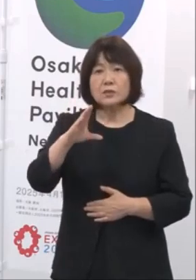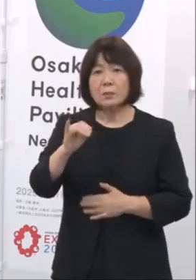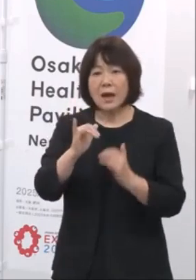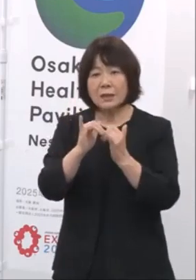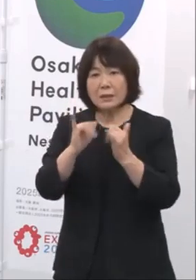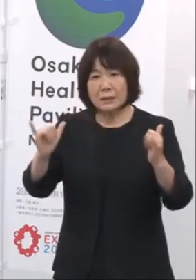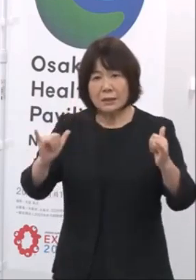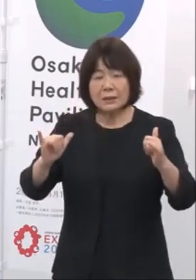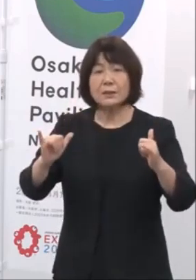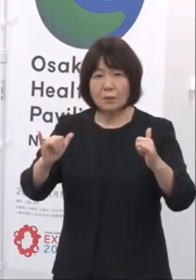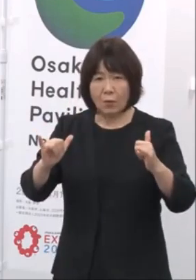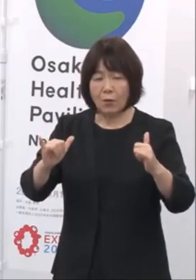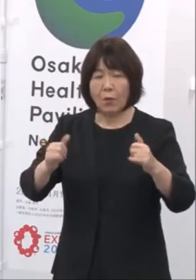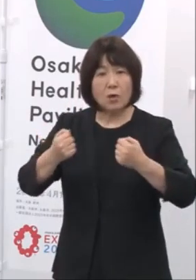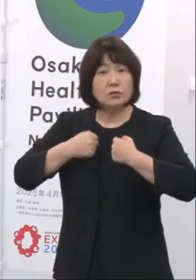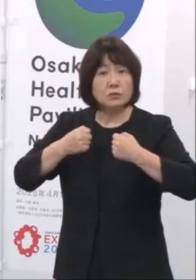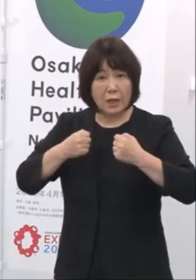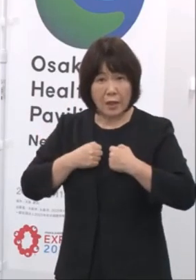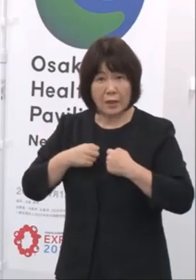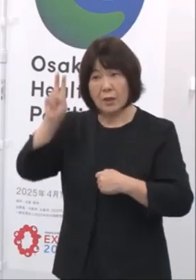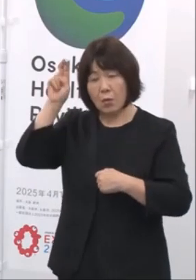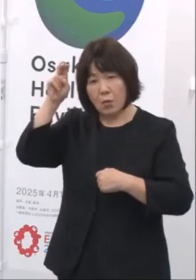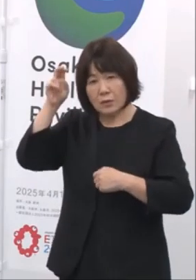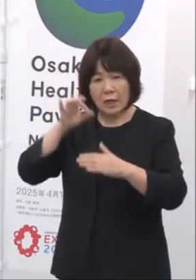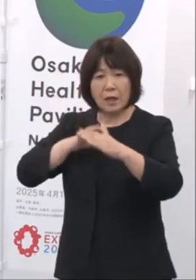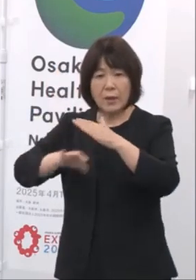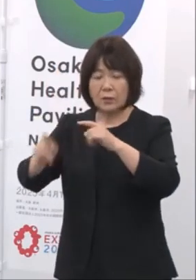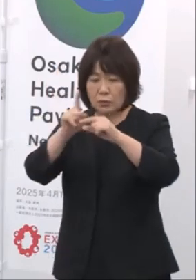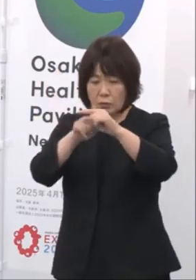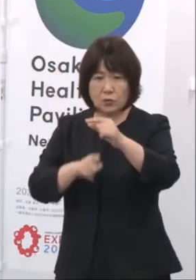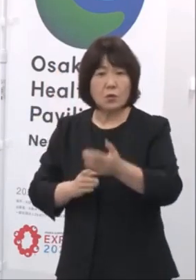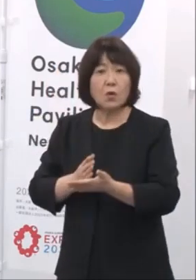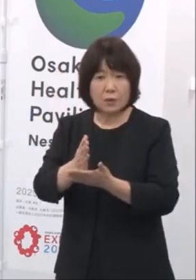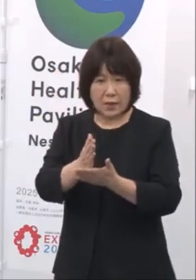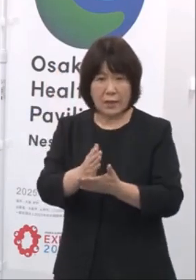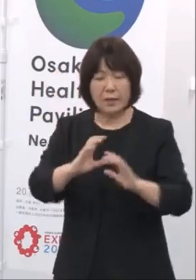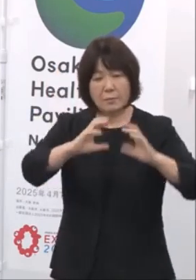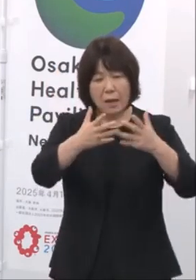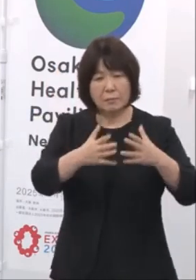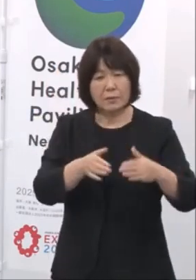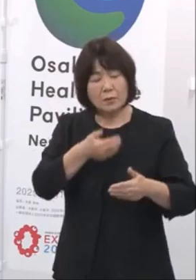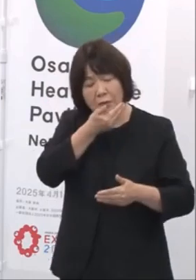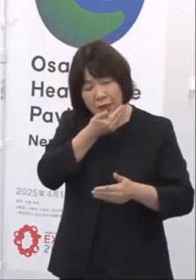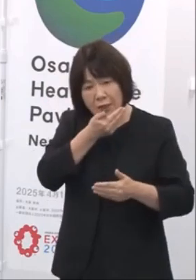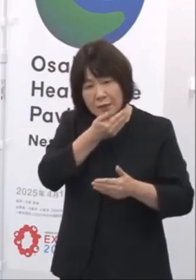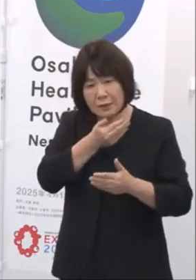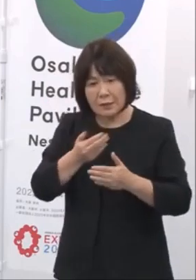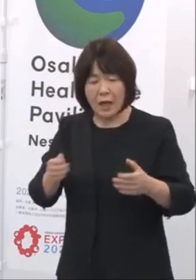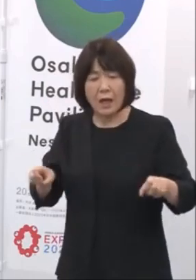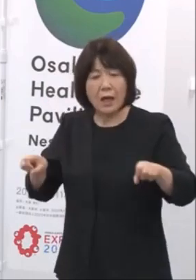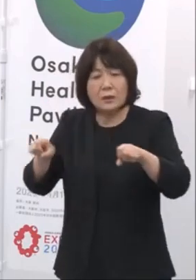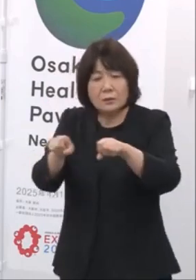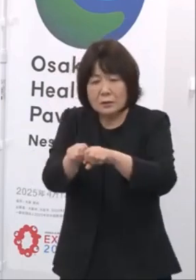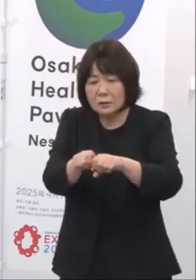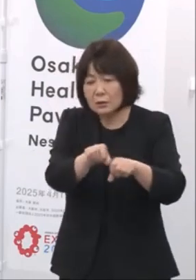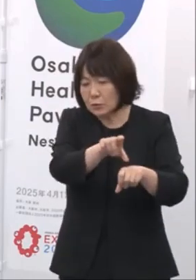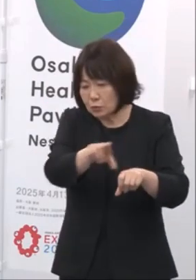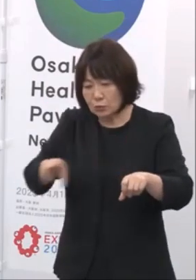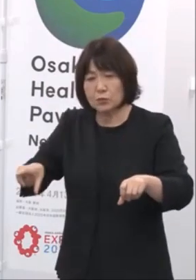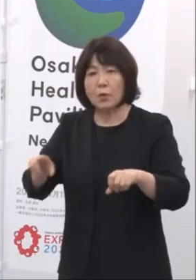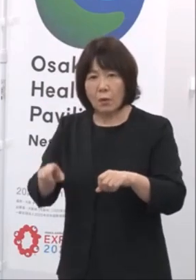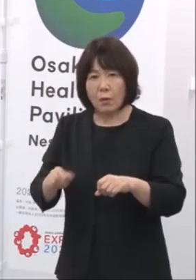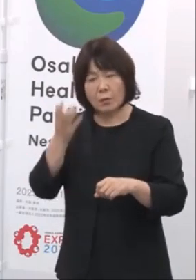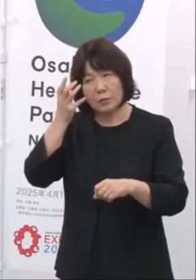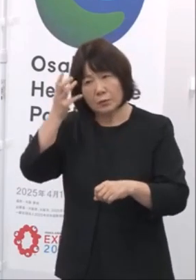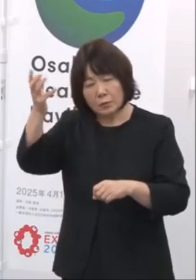僕は大阪メトロの中央線、これは万博の主要なアクセスルートになりますけれども、まあ、そこで地震が起きた時を想定した